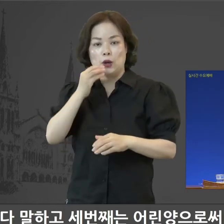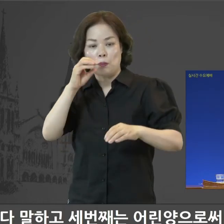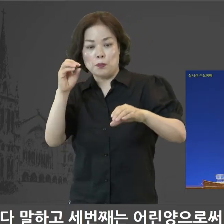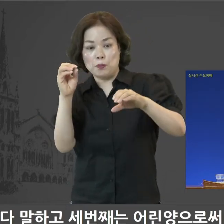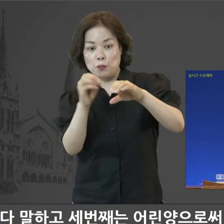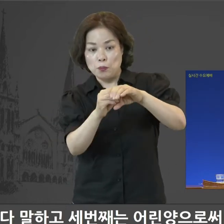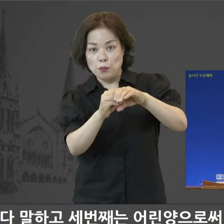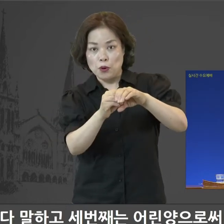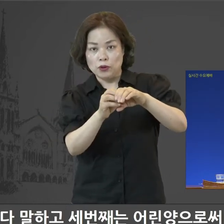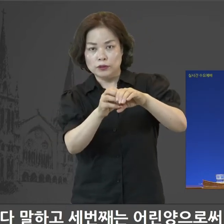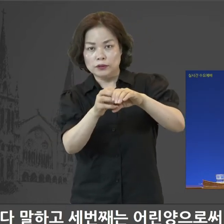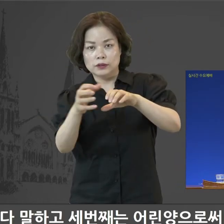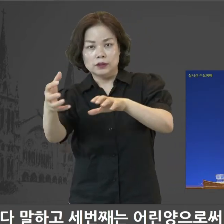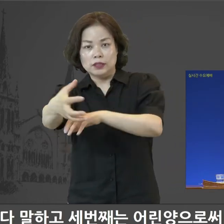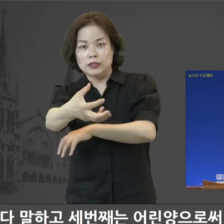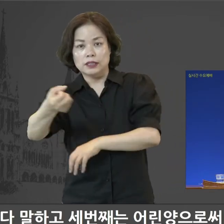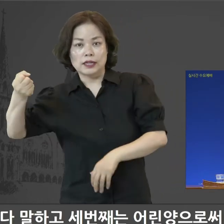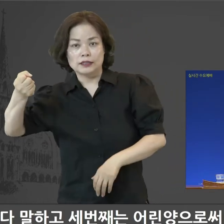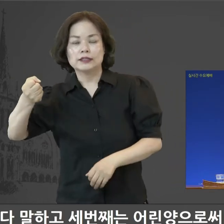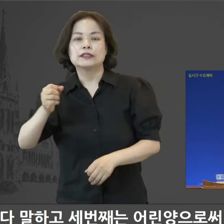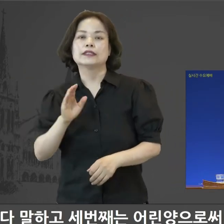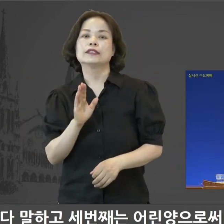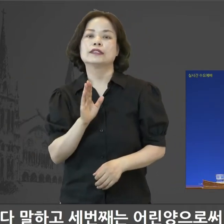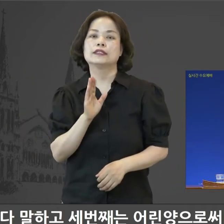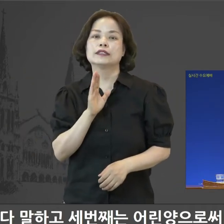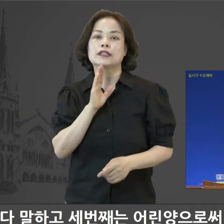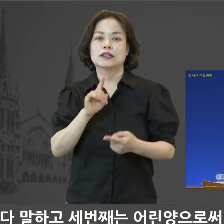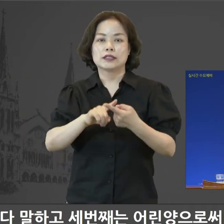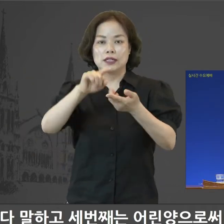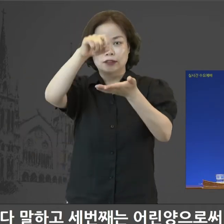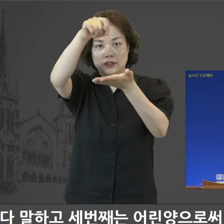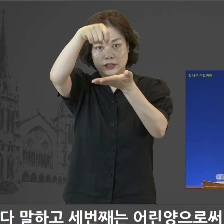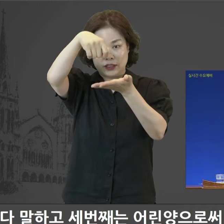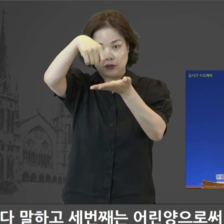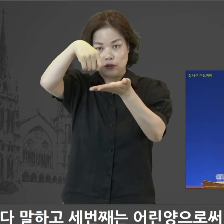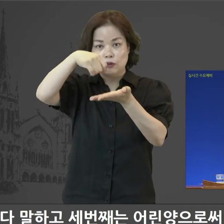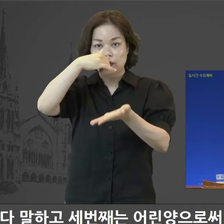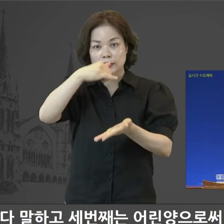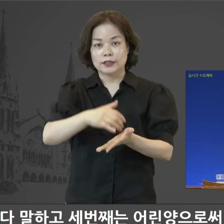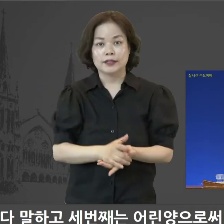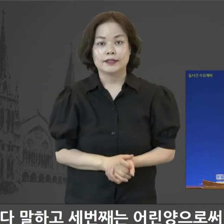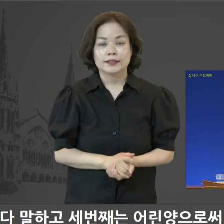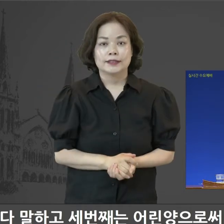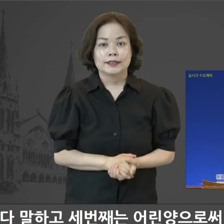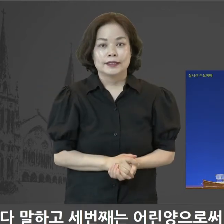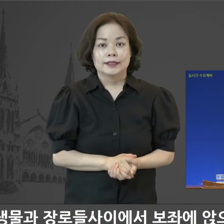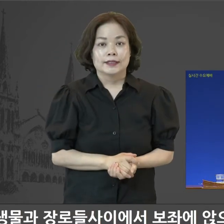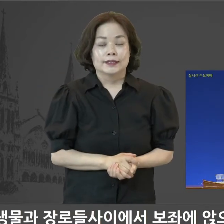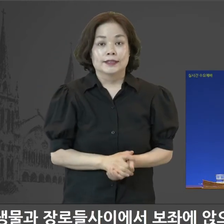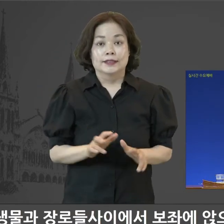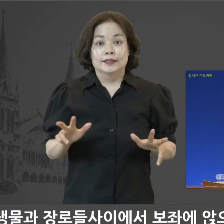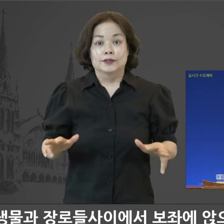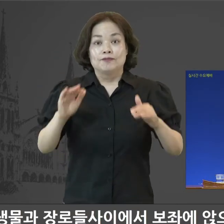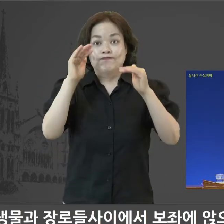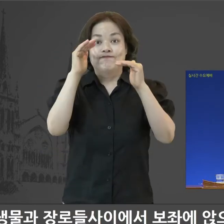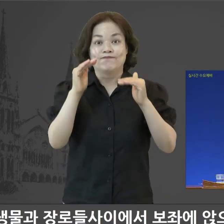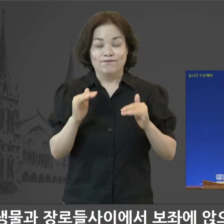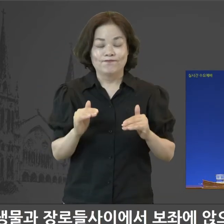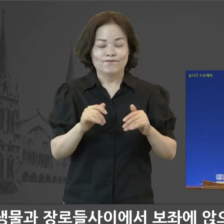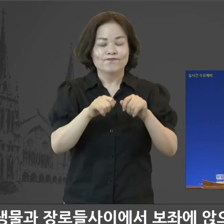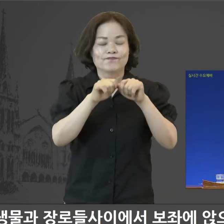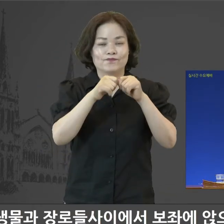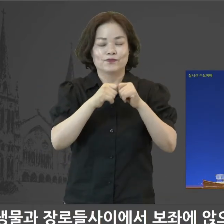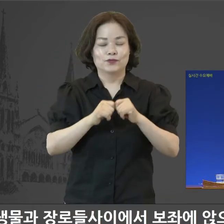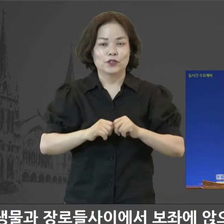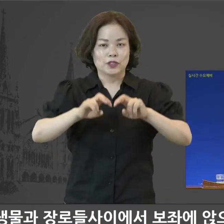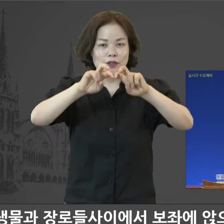있는 두루마리를 취하시는 사실이 기록되어 있습니다. 자, 이제 본문을 조금